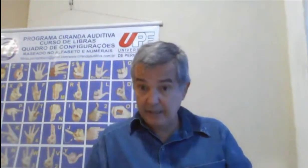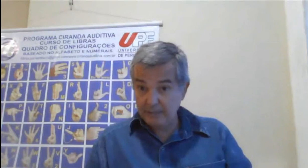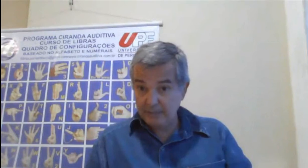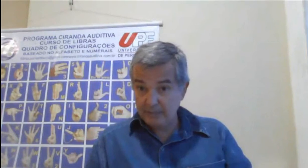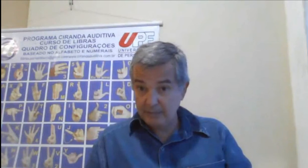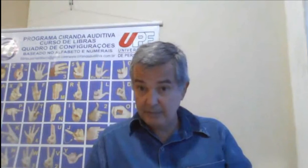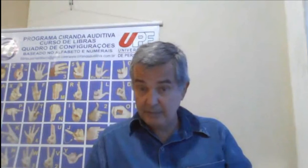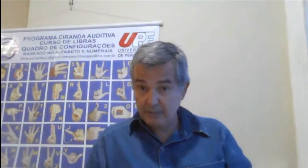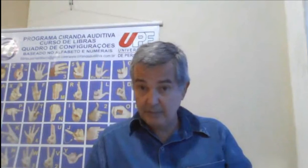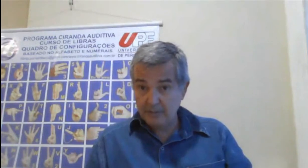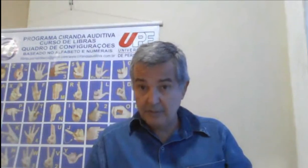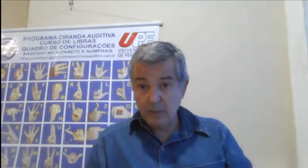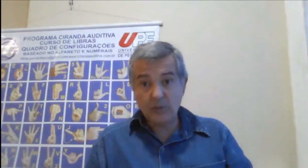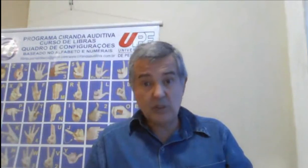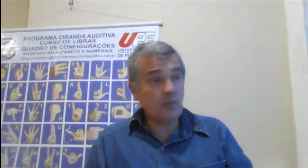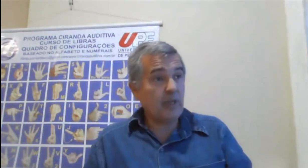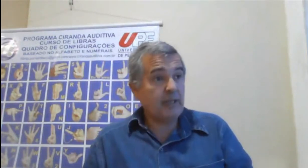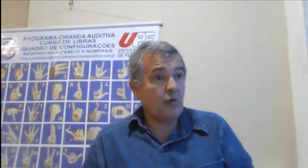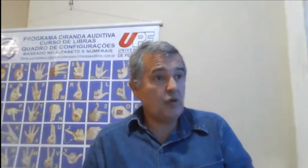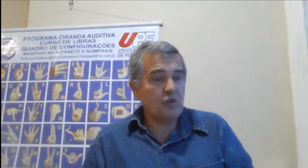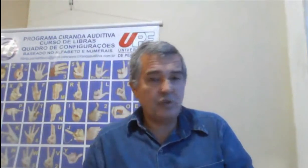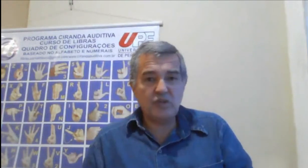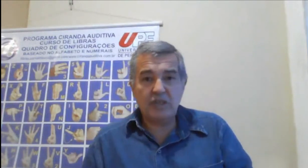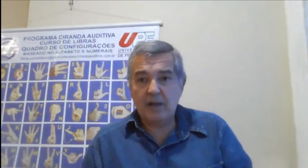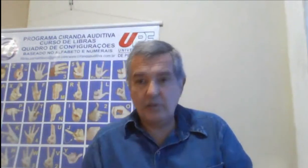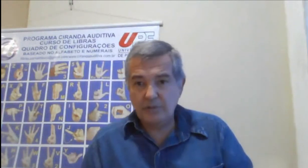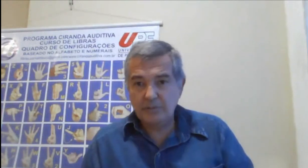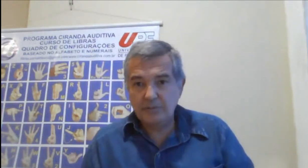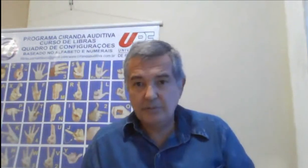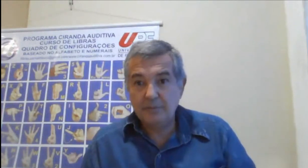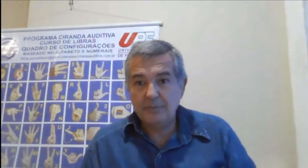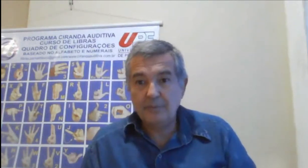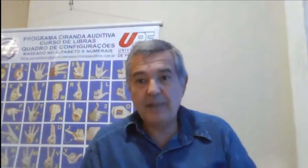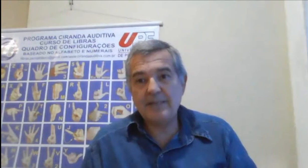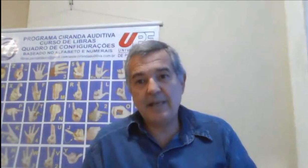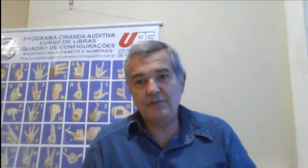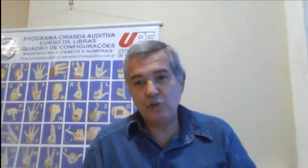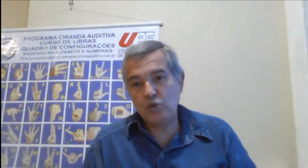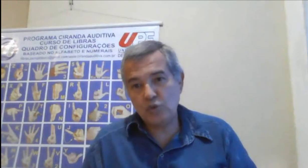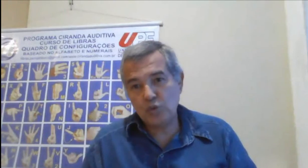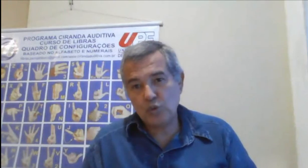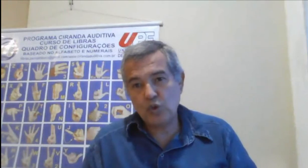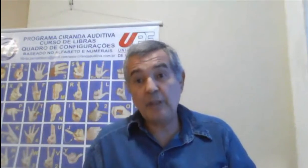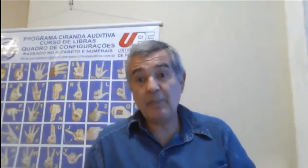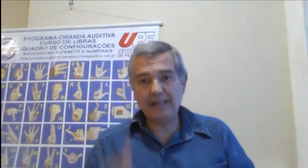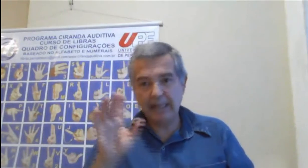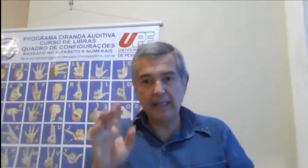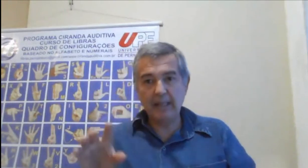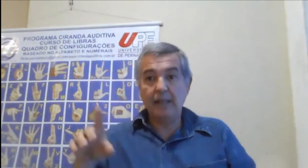Aí, eu disse, porque até hoje não tem um sinal para Zika vírus. Só tem para dengue,